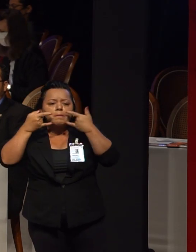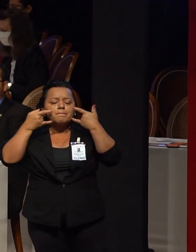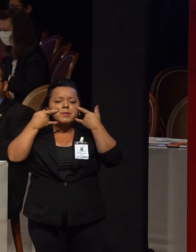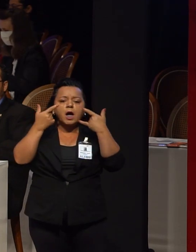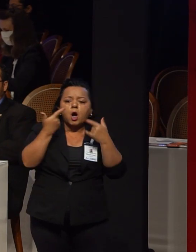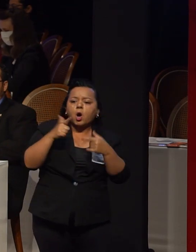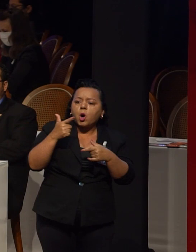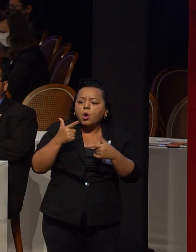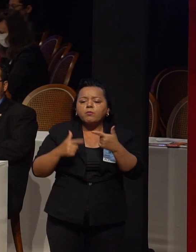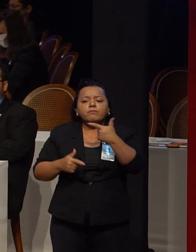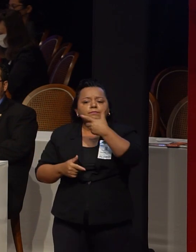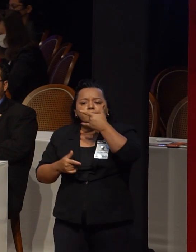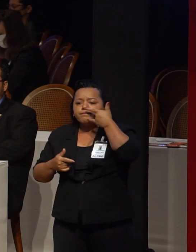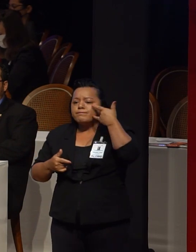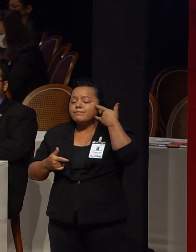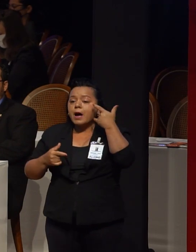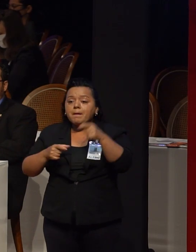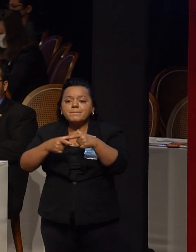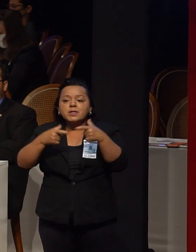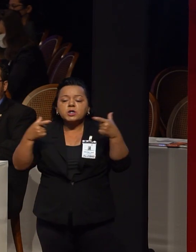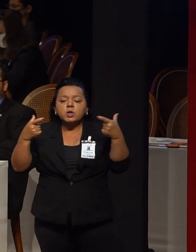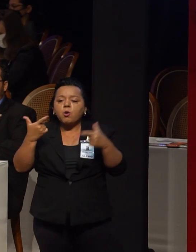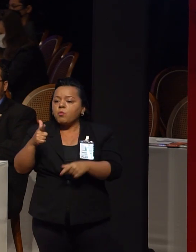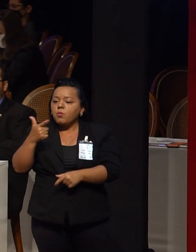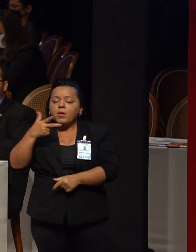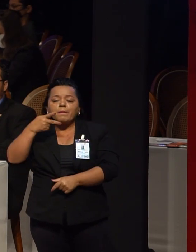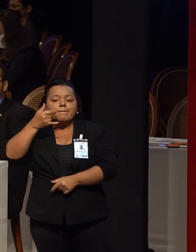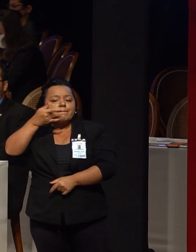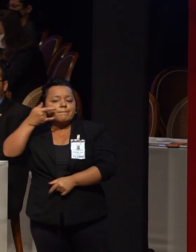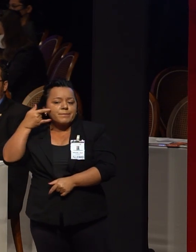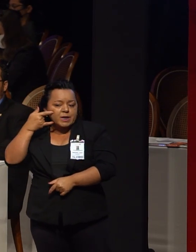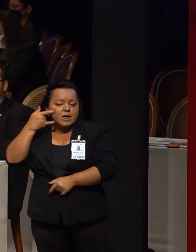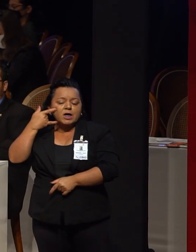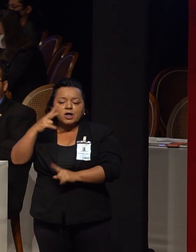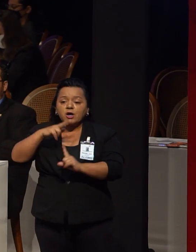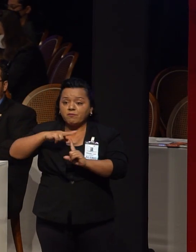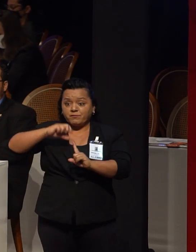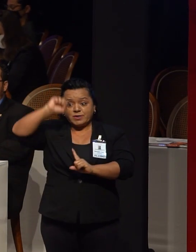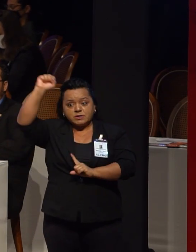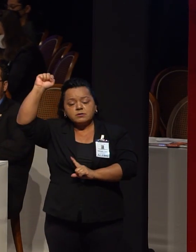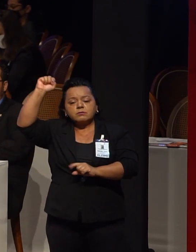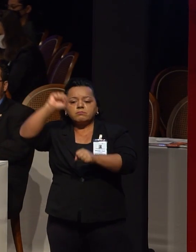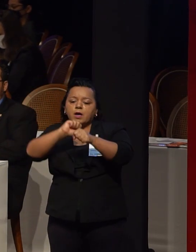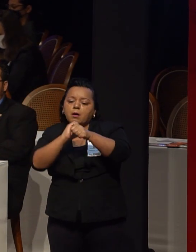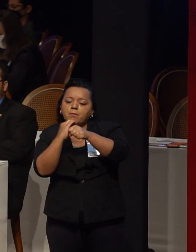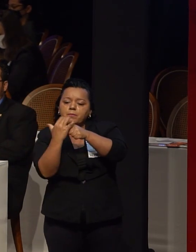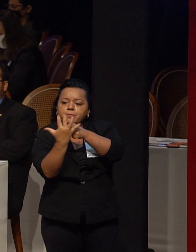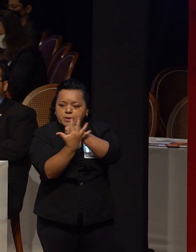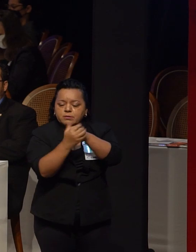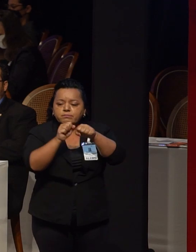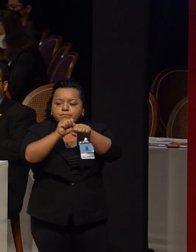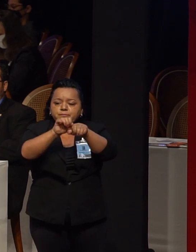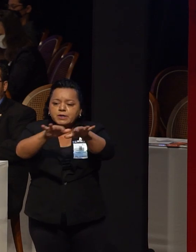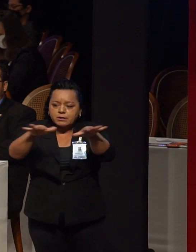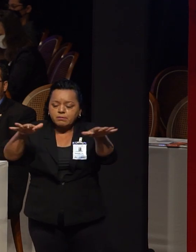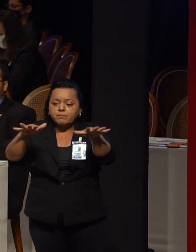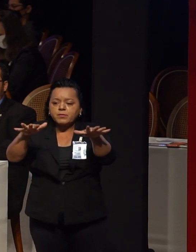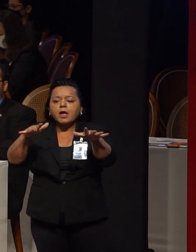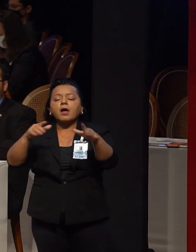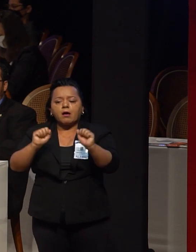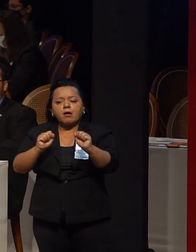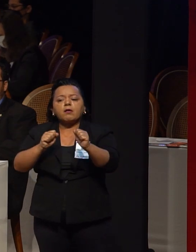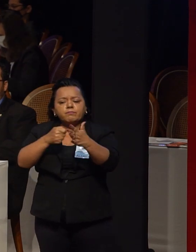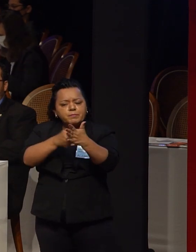máscara, maioria sem máscara. Nós vencemos essa guerra, continuamos lutando contra ela